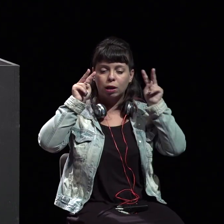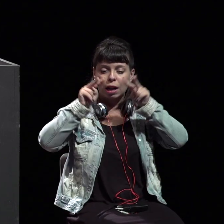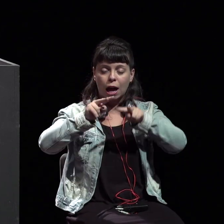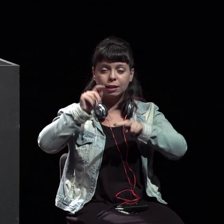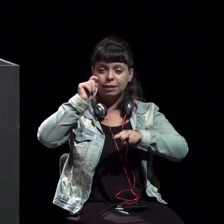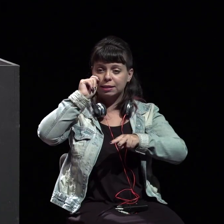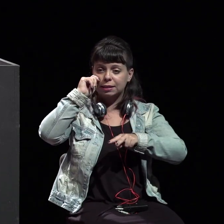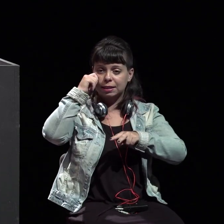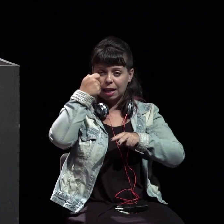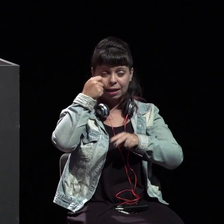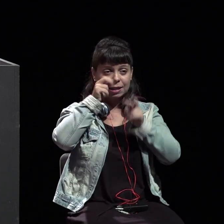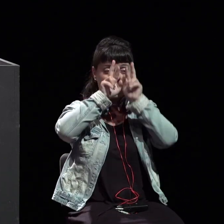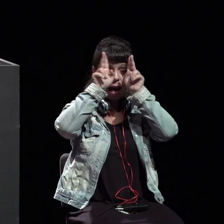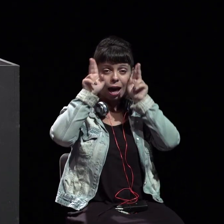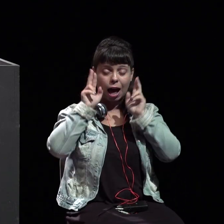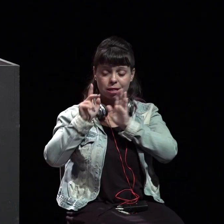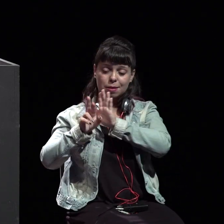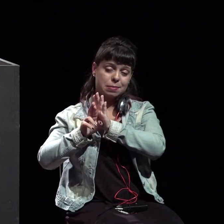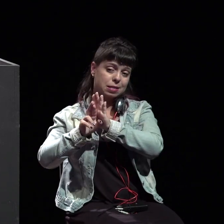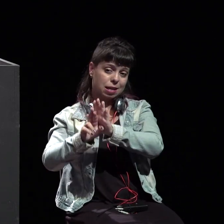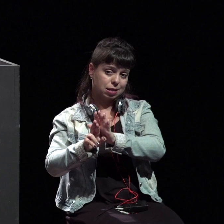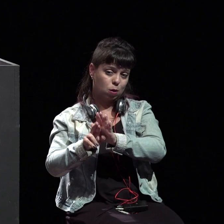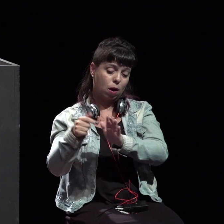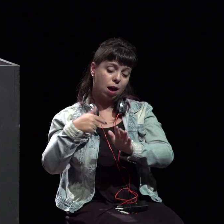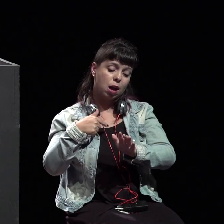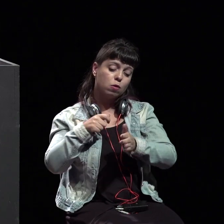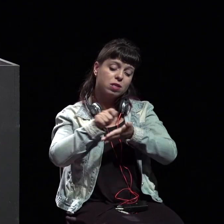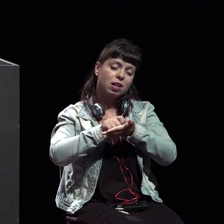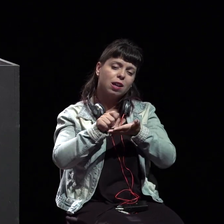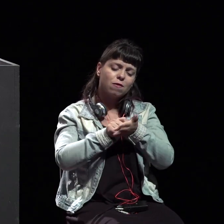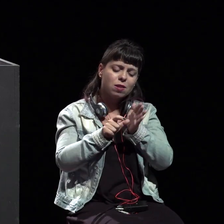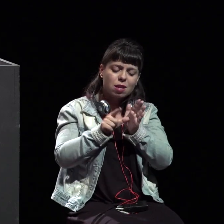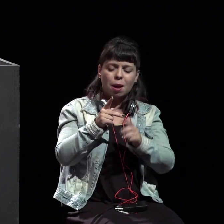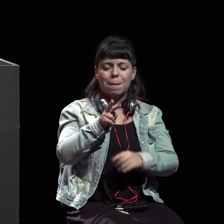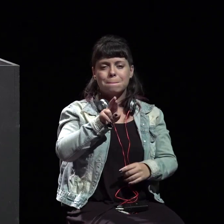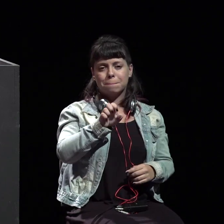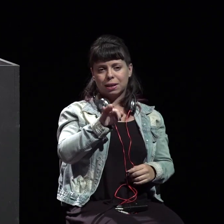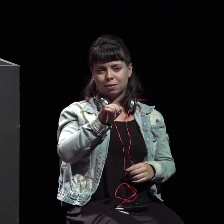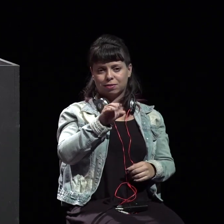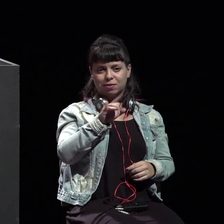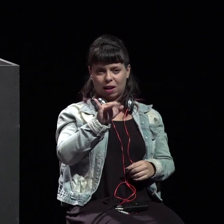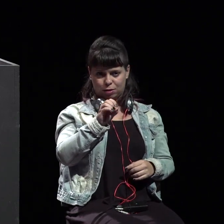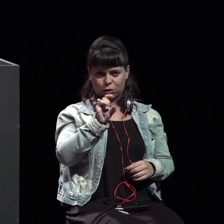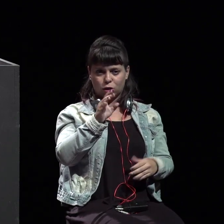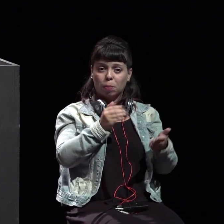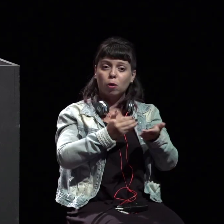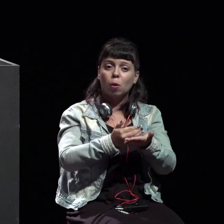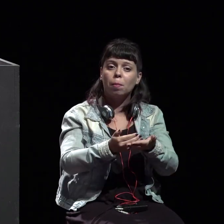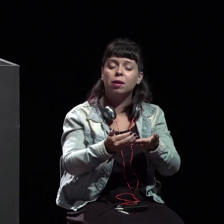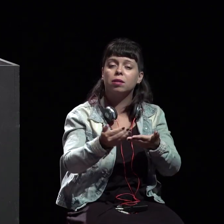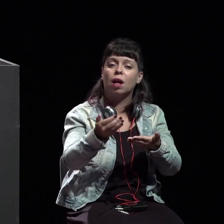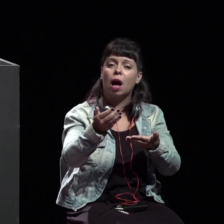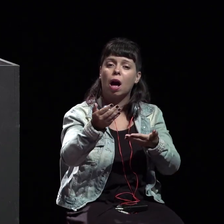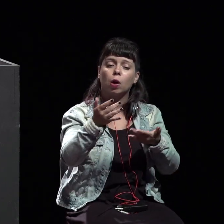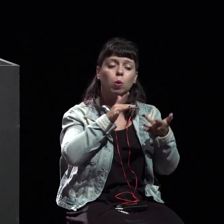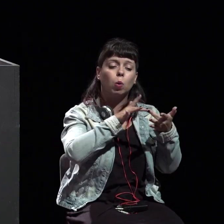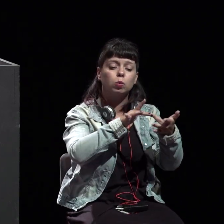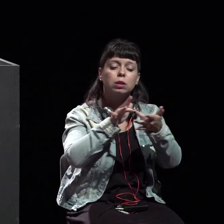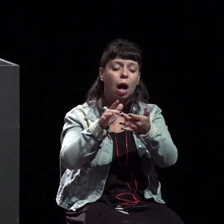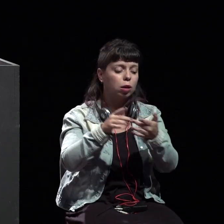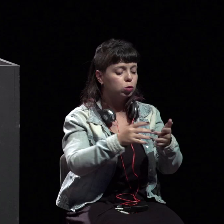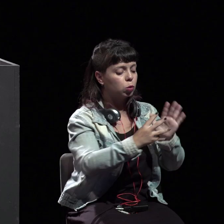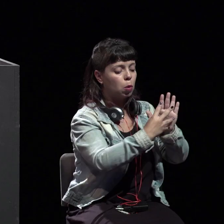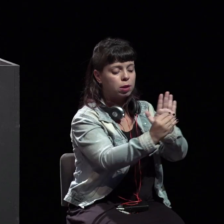Raça e Representação, para introduzir, a partir daí, a gente ter esse percurso em relação a essas 3 matrizes,